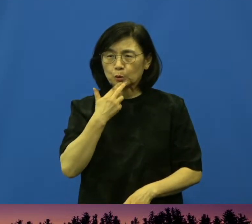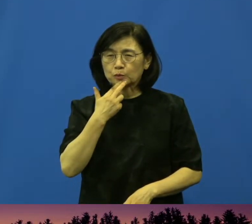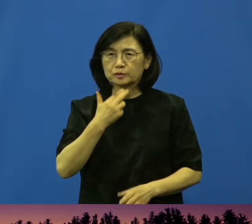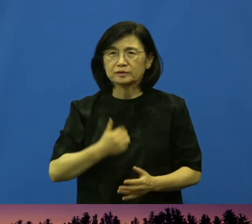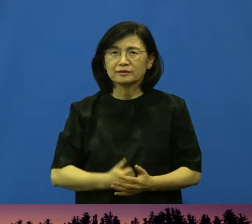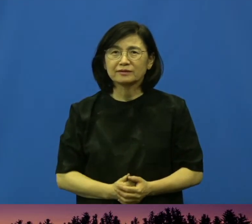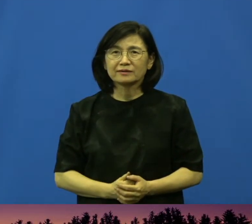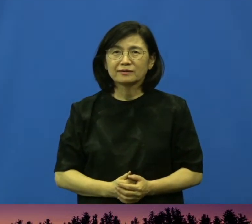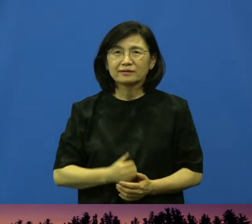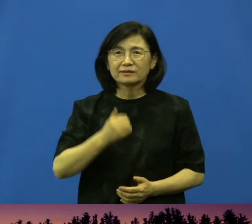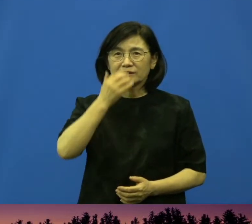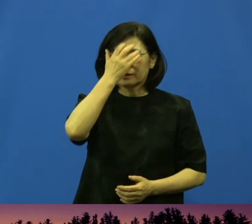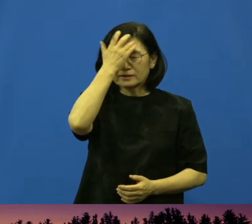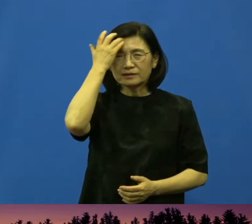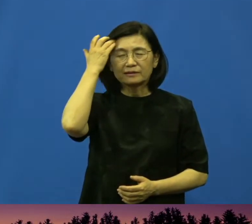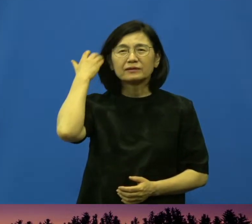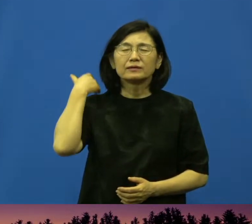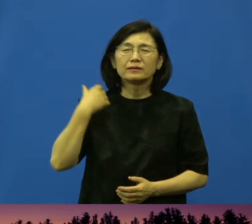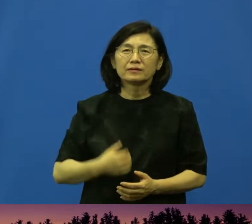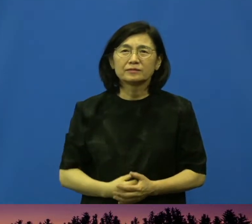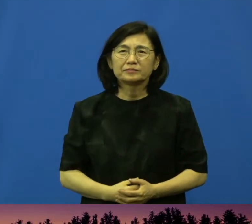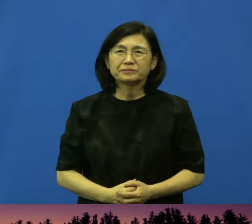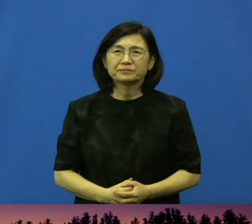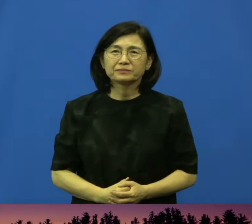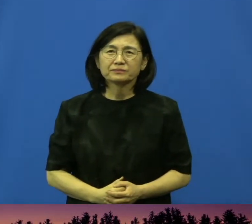절대 반지를 낀 거예요.